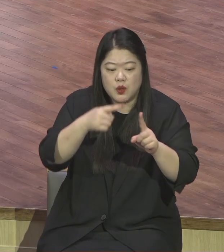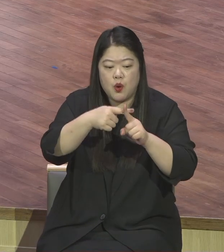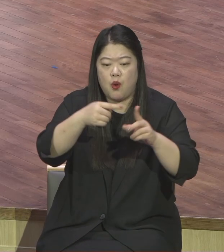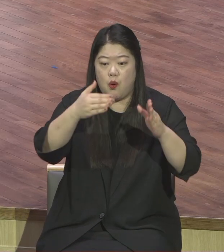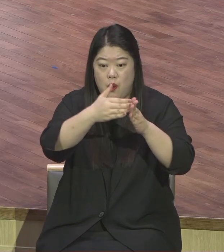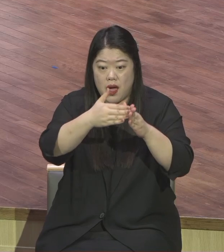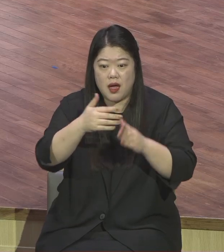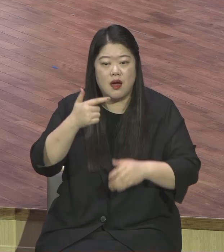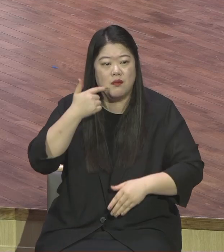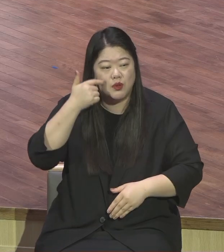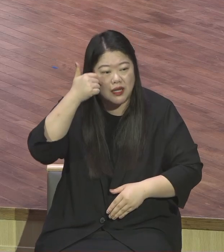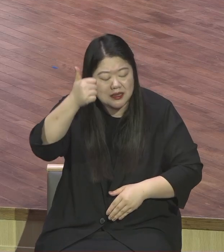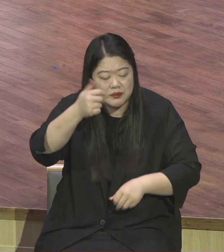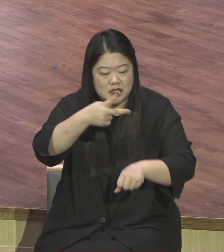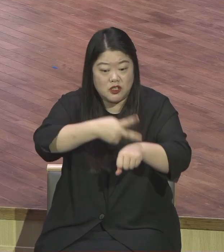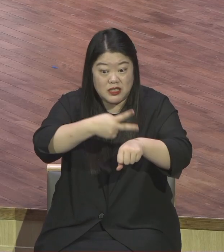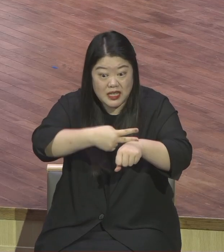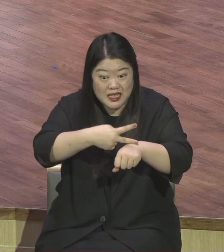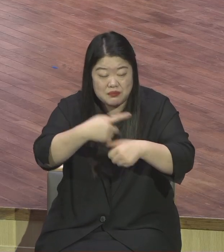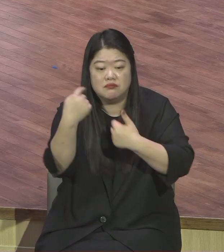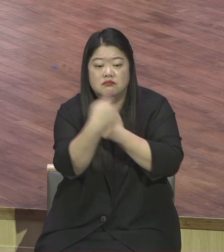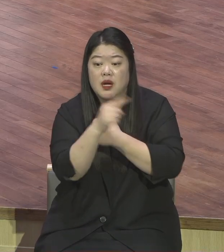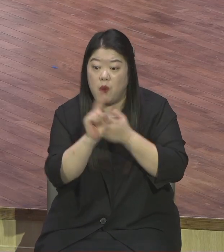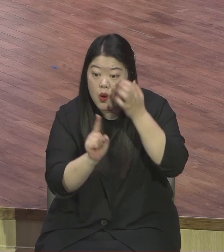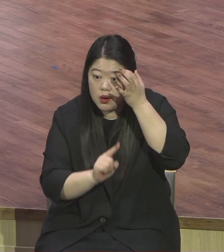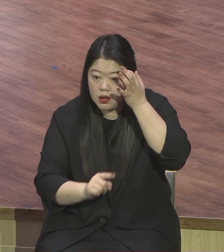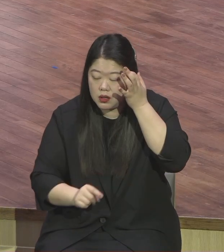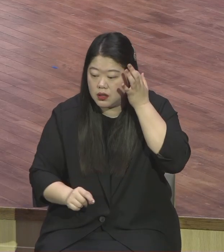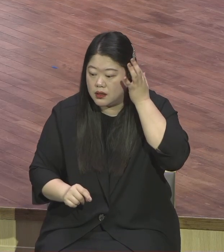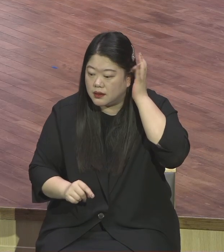주일날 뭘 사 먹어